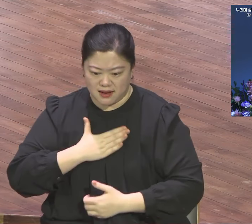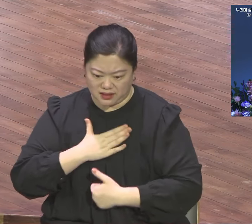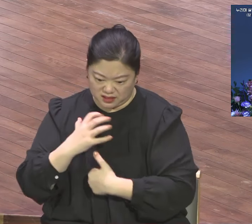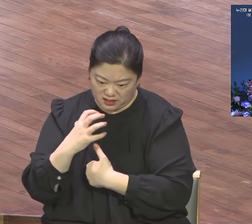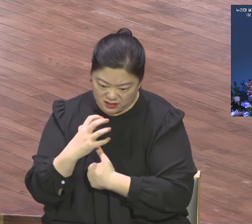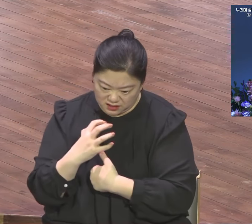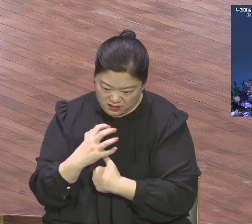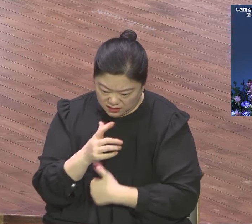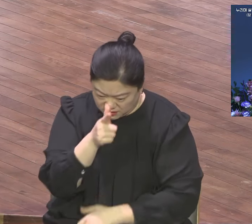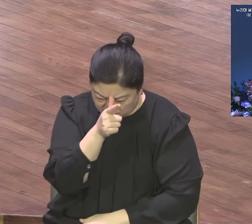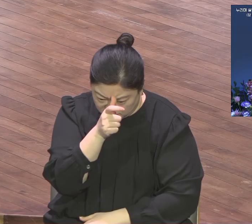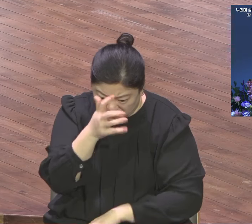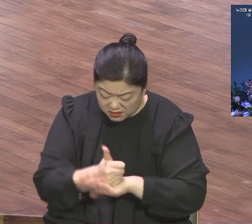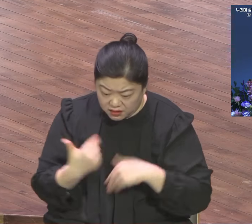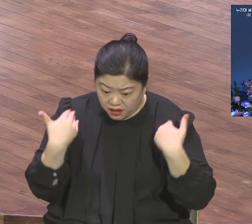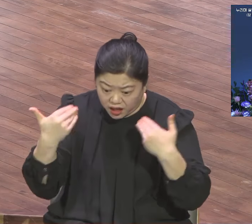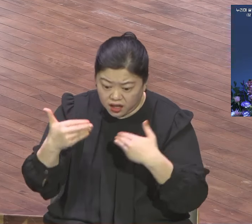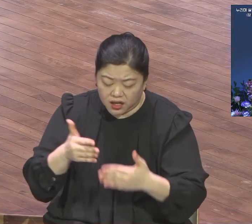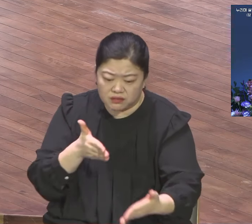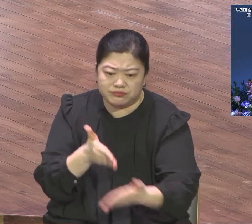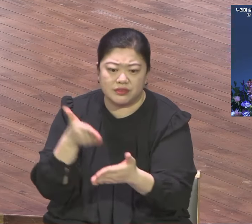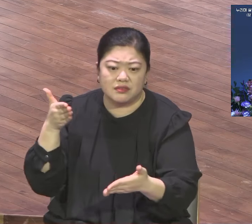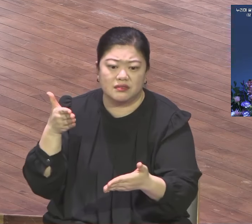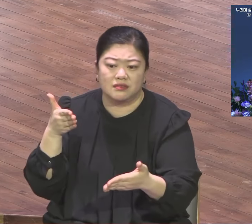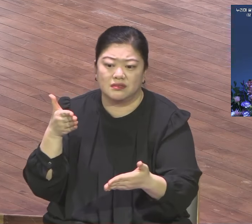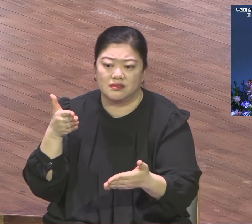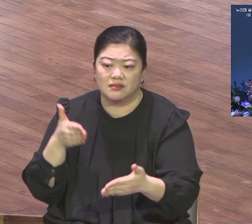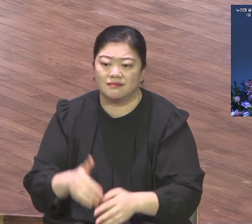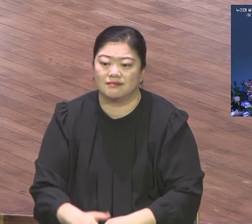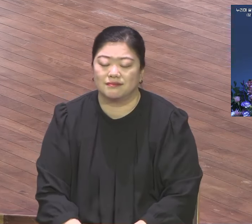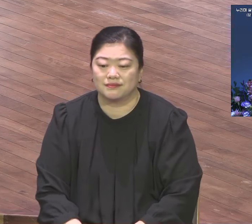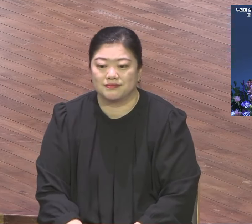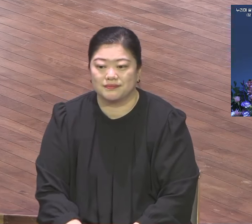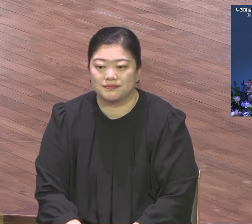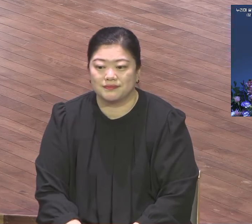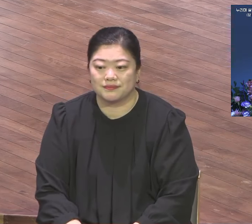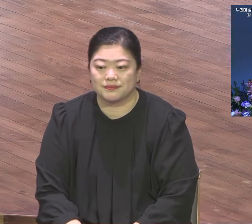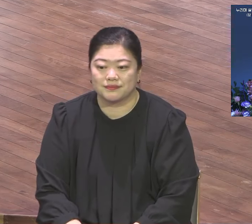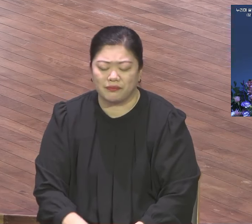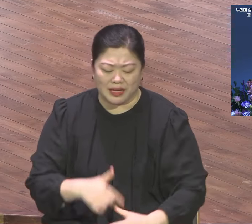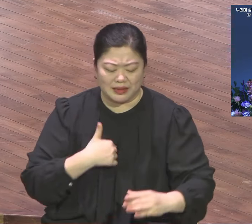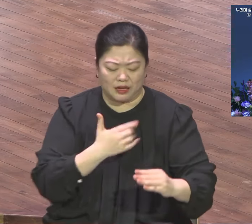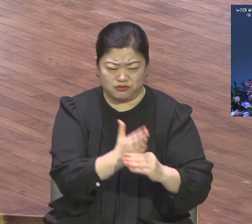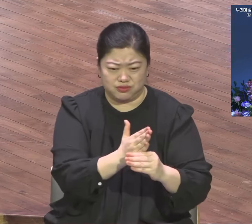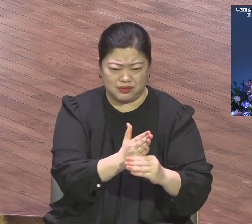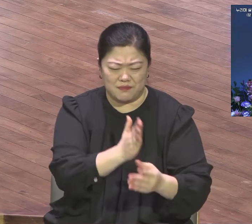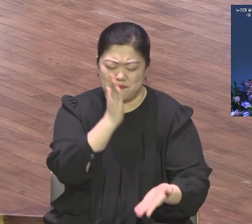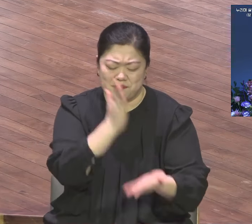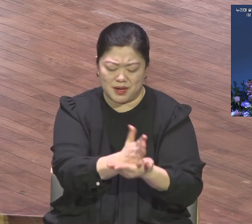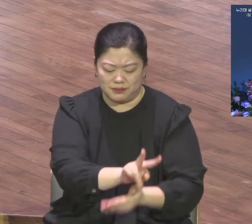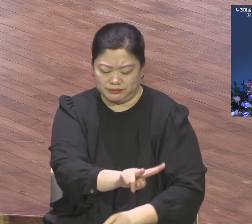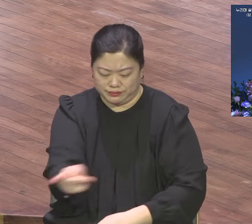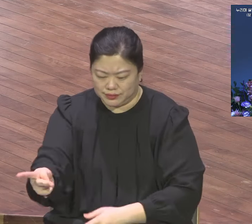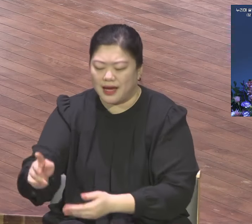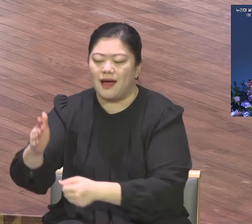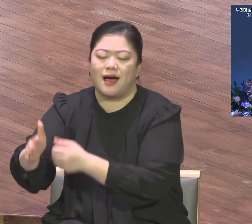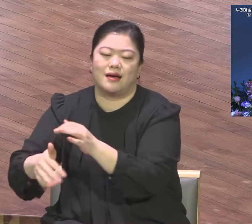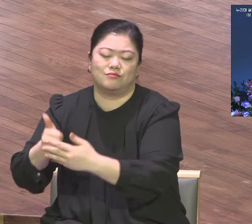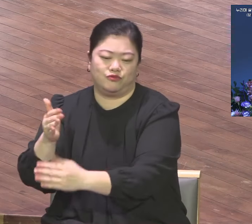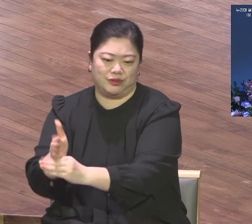창세기 3장에 나 중심에서 그리스도 중심을 바꾸는 겁니다 나 중심 내가 내